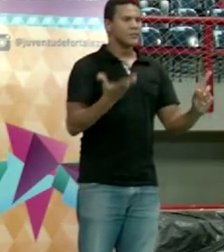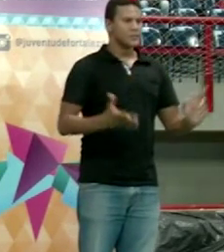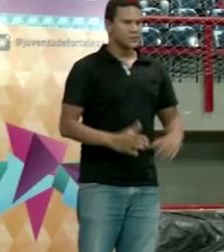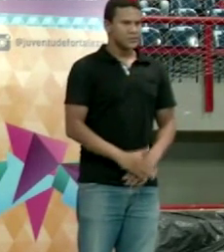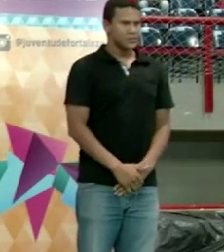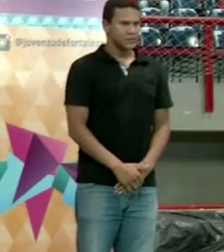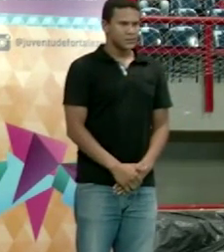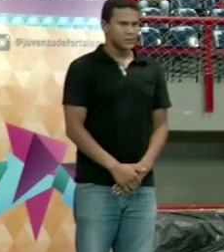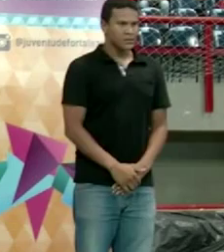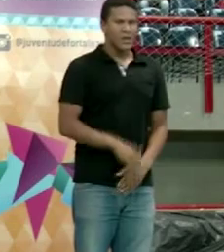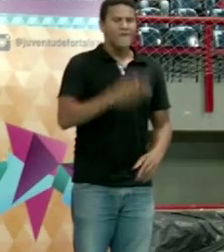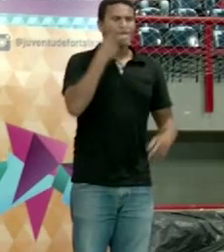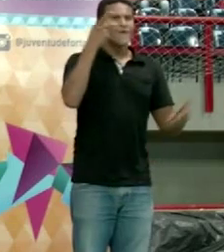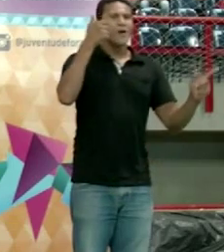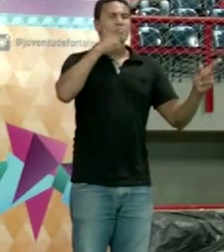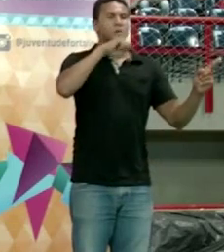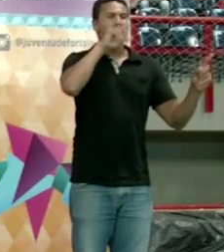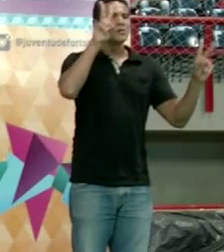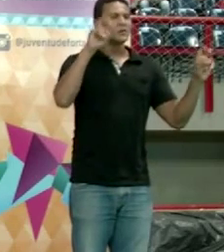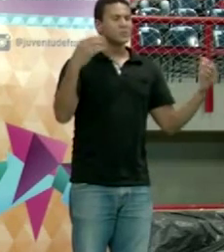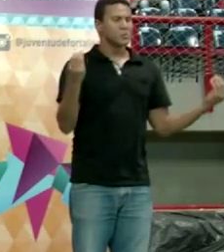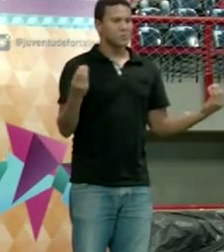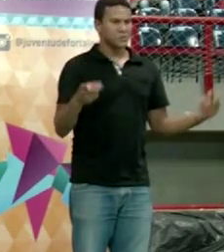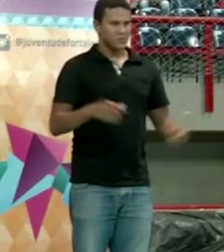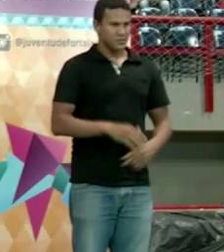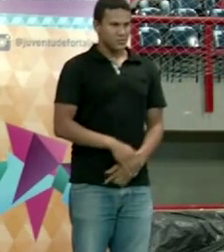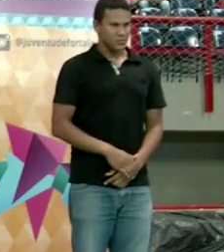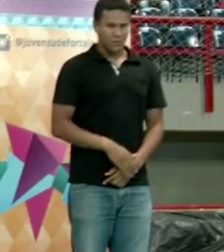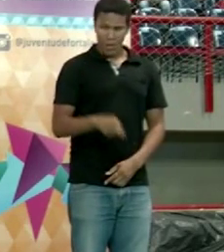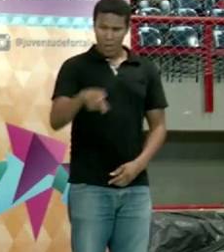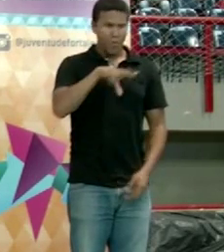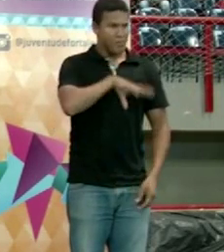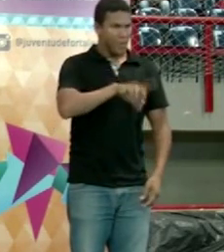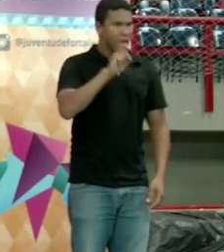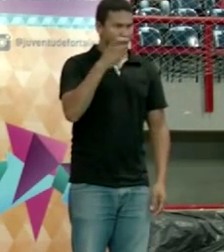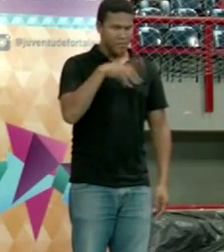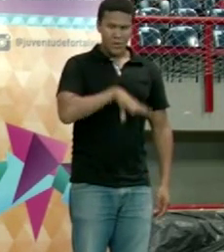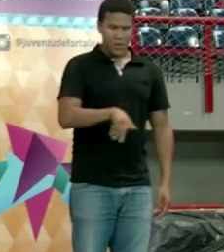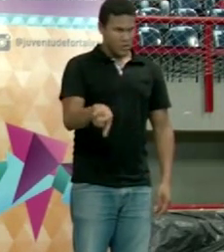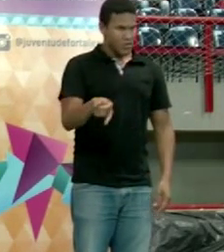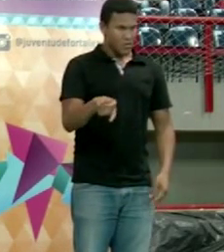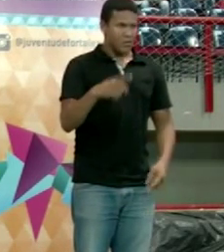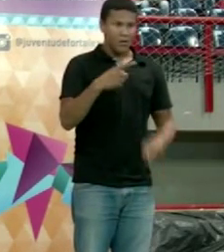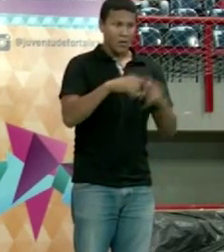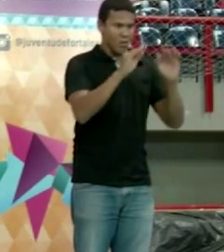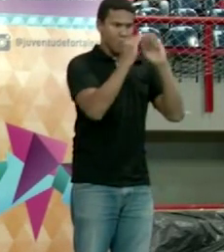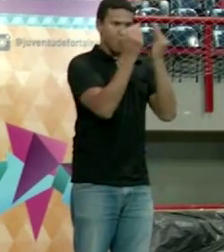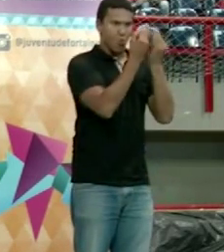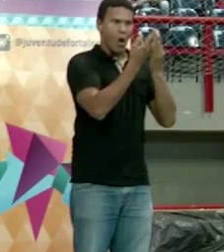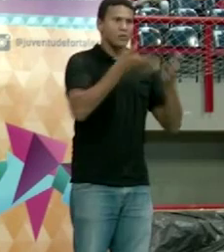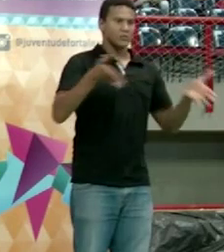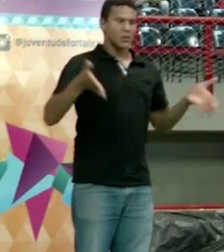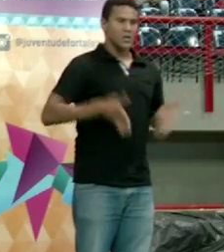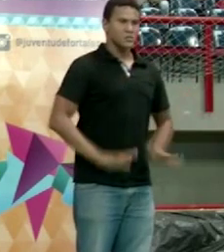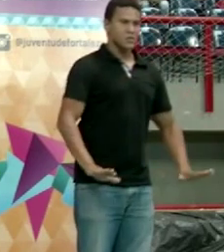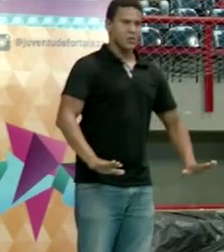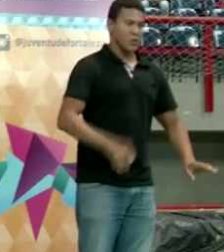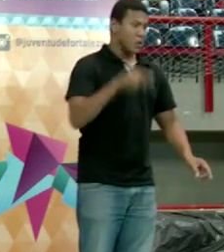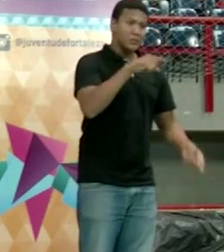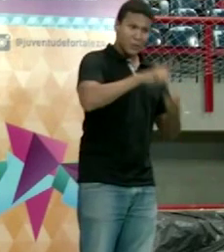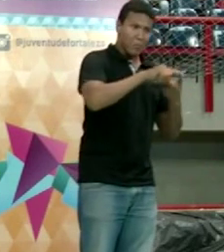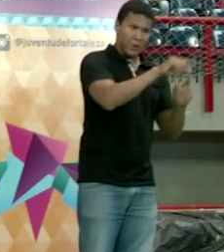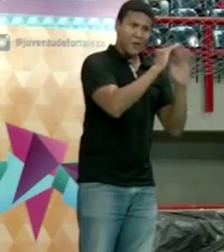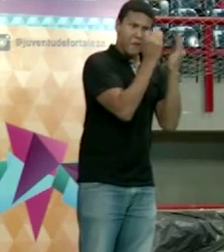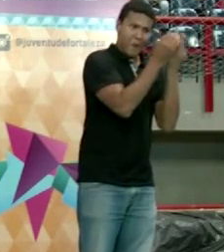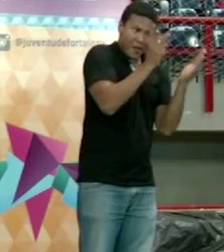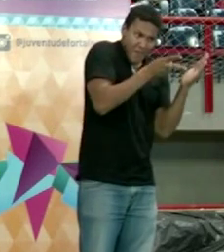I. Era português. Nasceu dentro de um quarto. E neste mesmo quarto ele morreu.